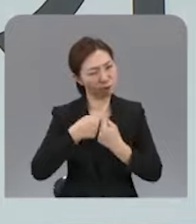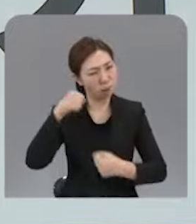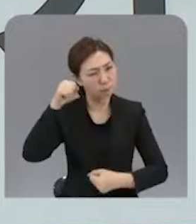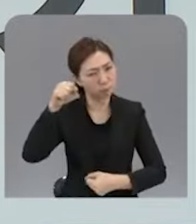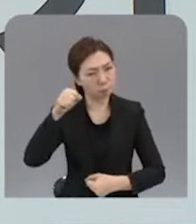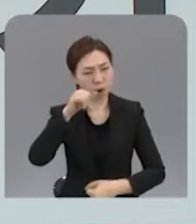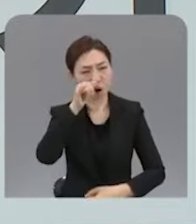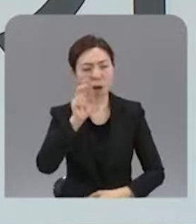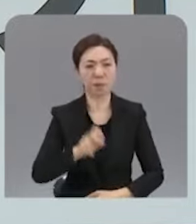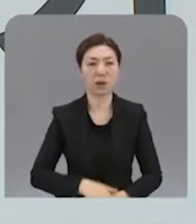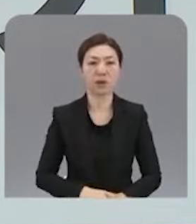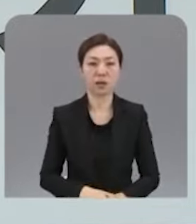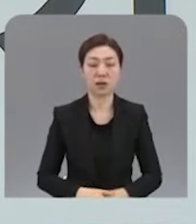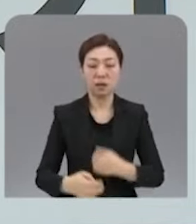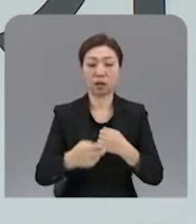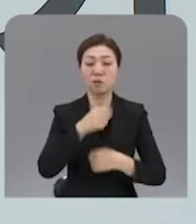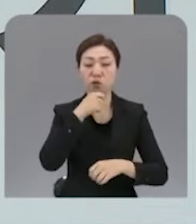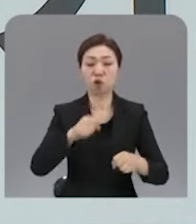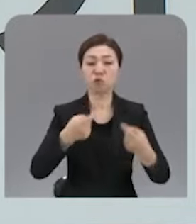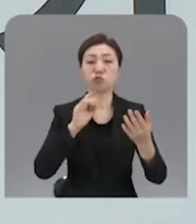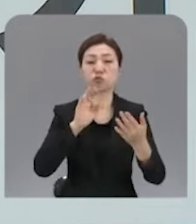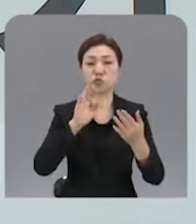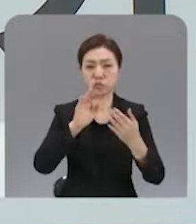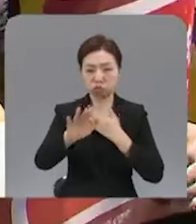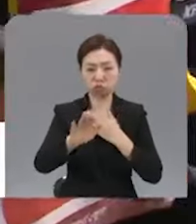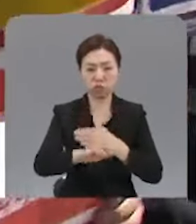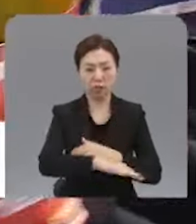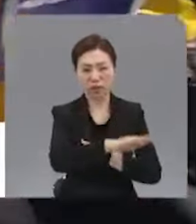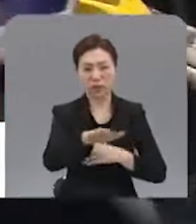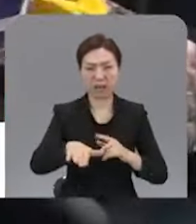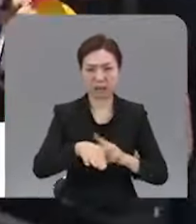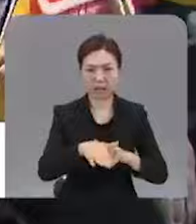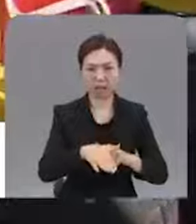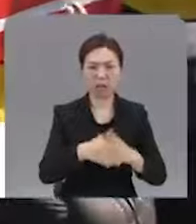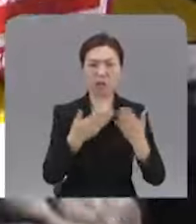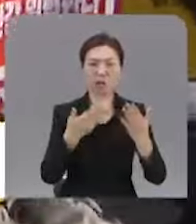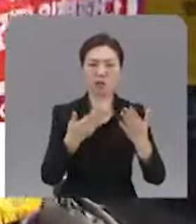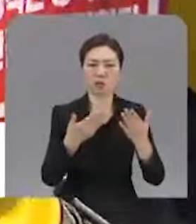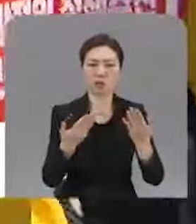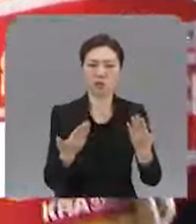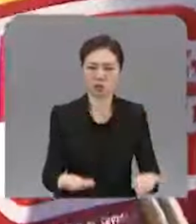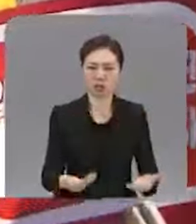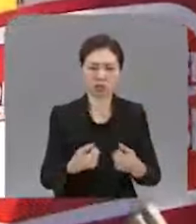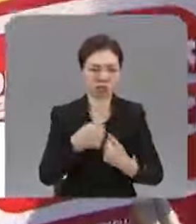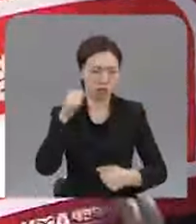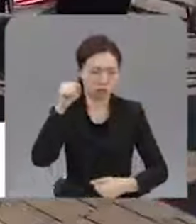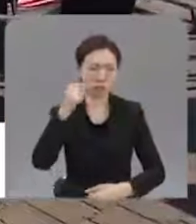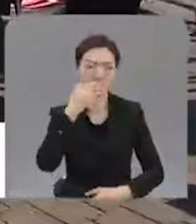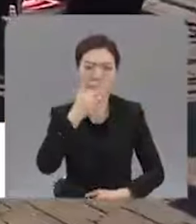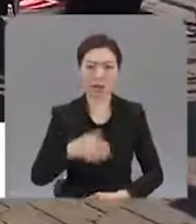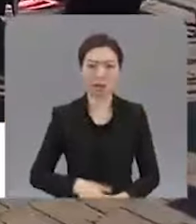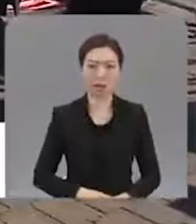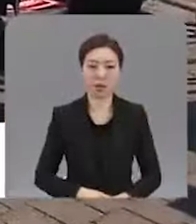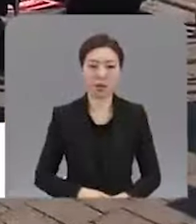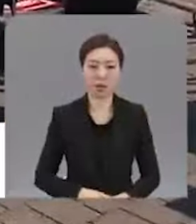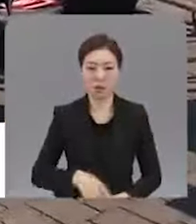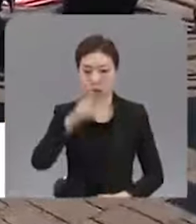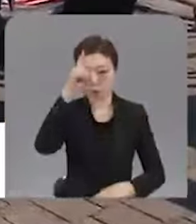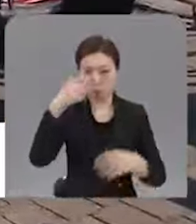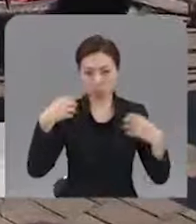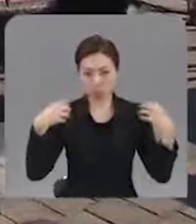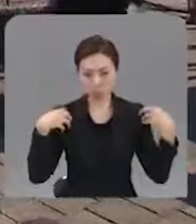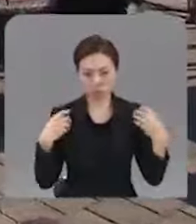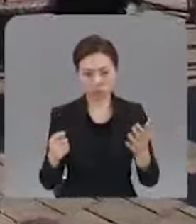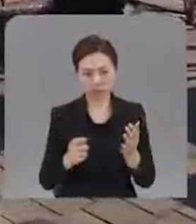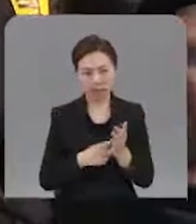kerja dengan mempublikasikan hasil survei yang berisi 88% dokter akan mengambil aksi bersama apabila ada pengumuman